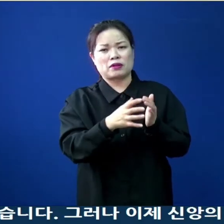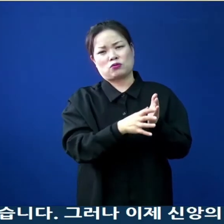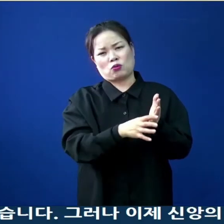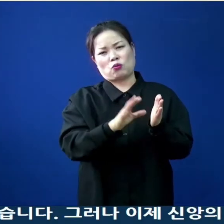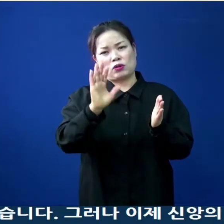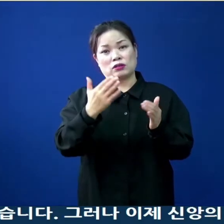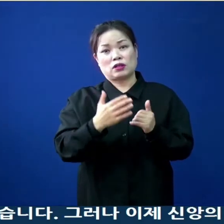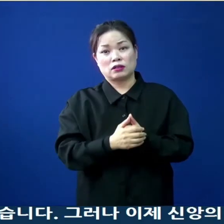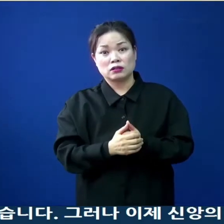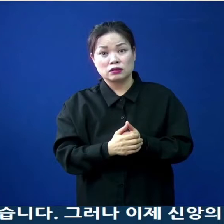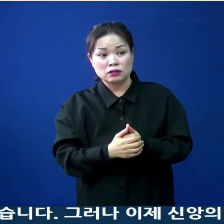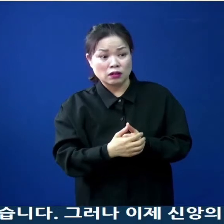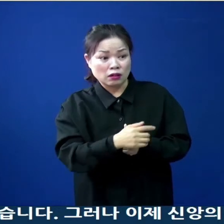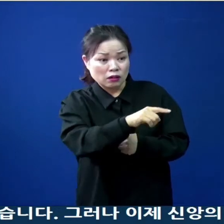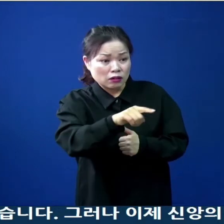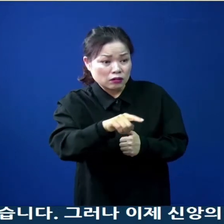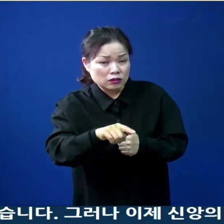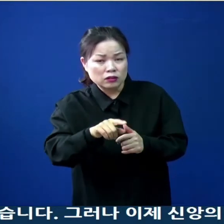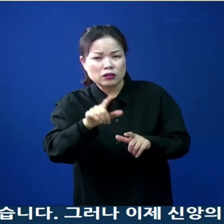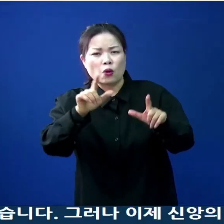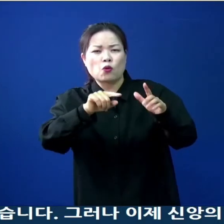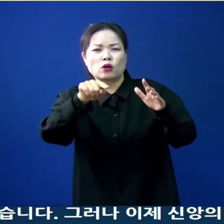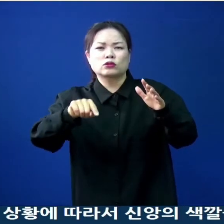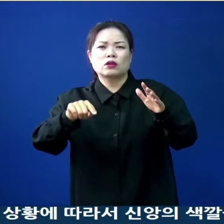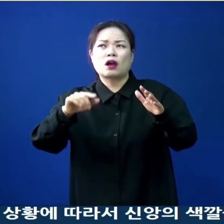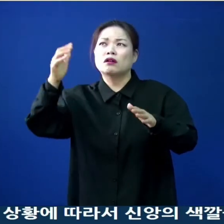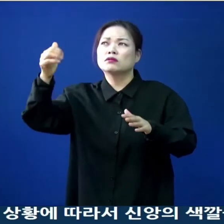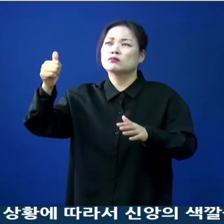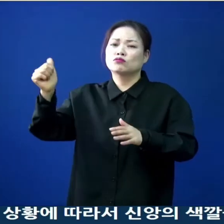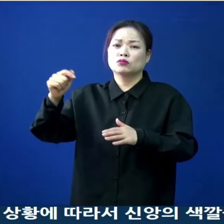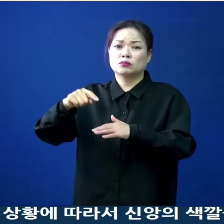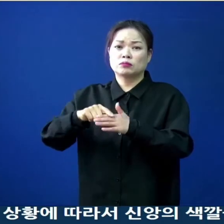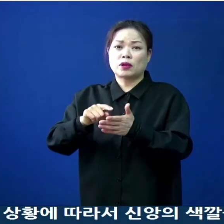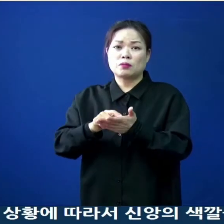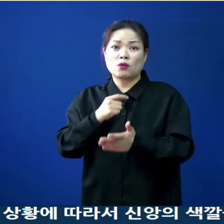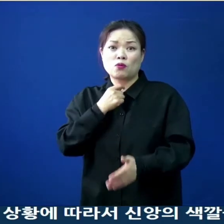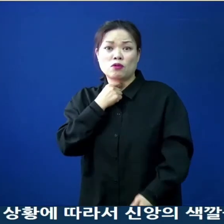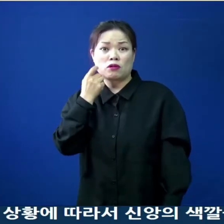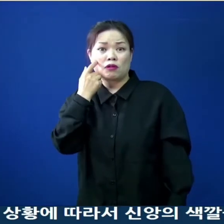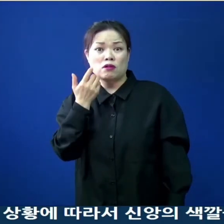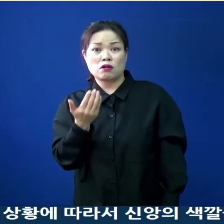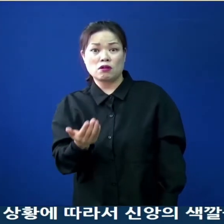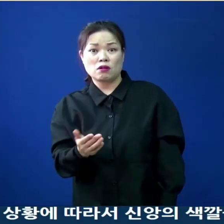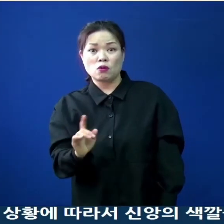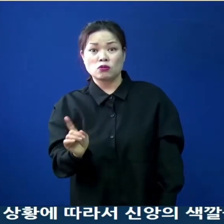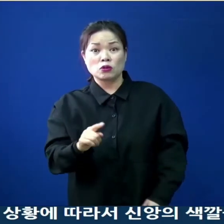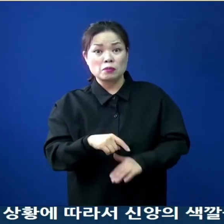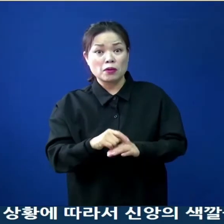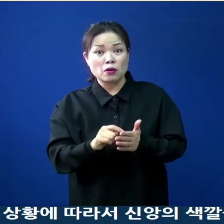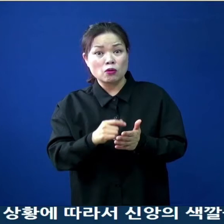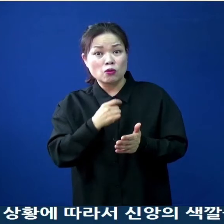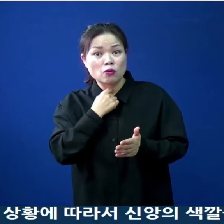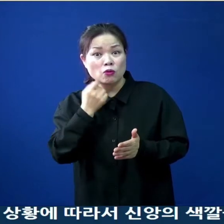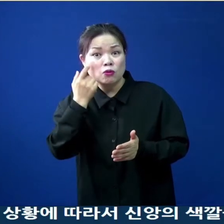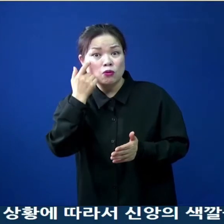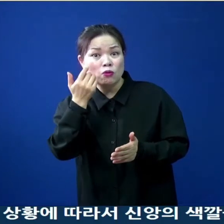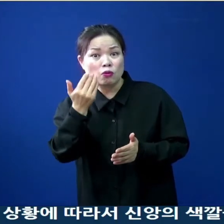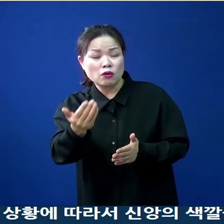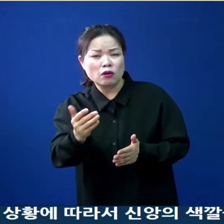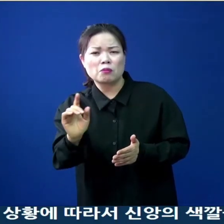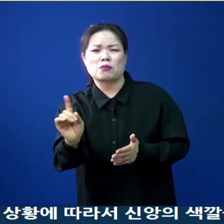여러분, 이런 상황 가운데서 하나님 우리에게 무슨 마음을 요구하실까요? 어떤 마음을 요구하실까요?